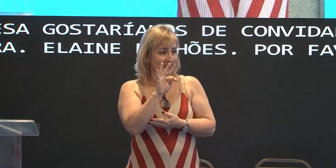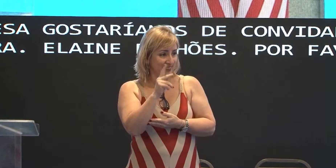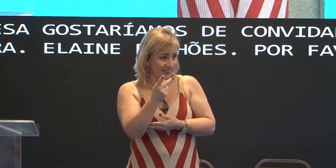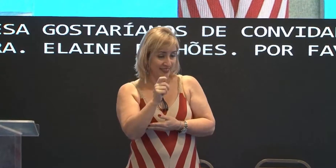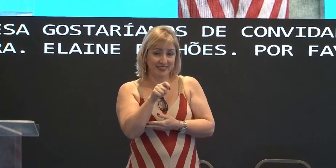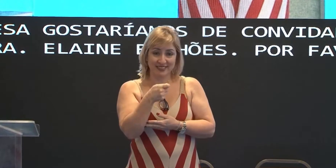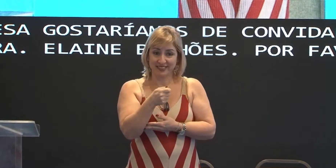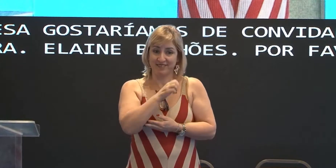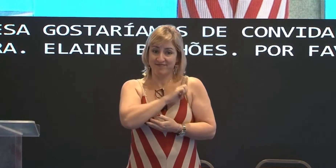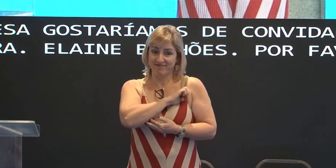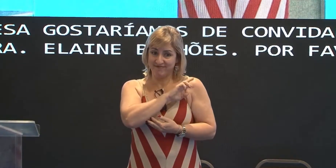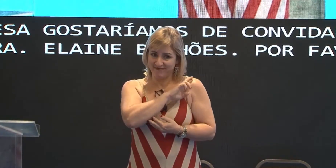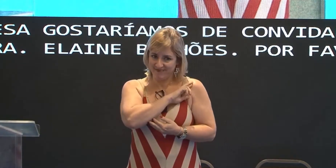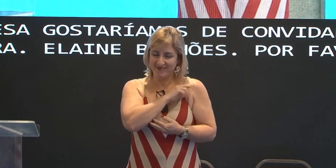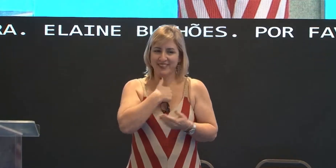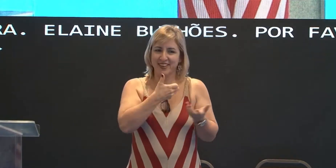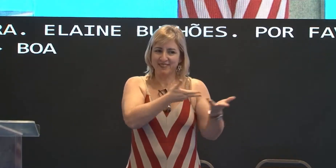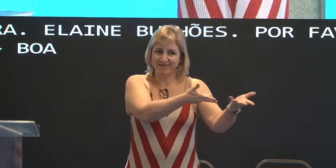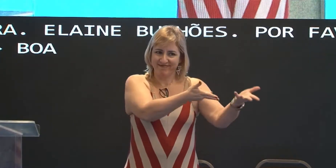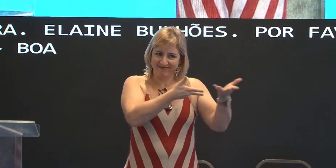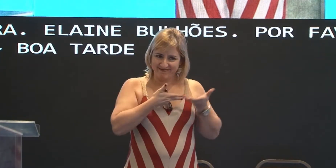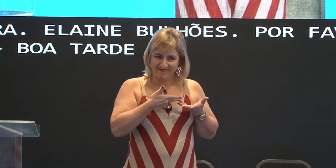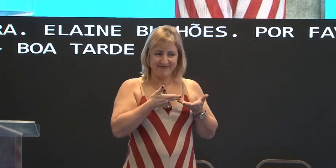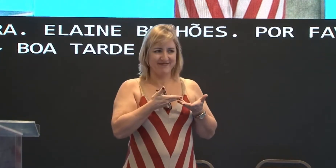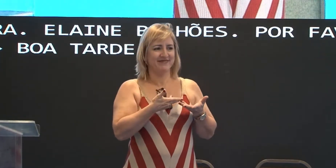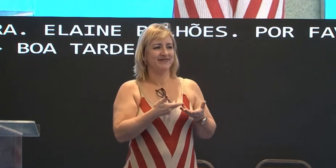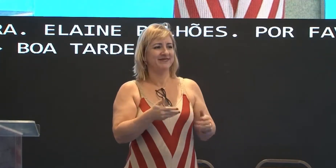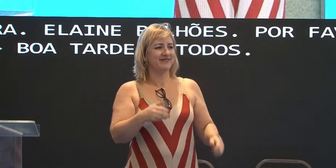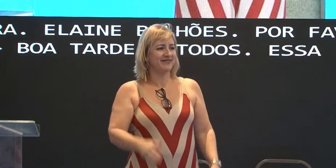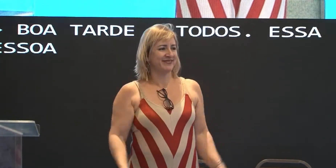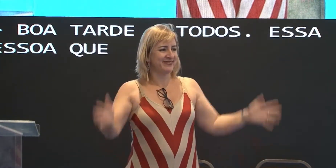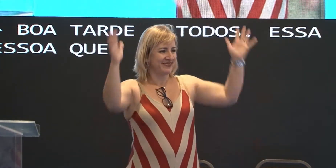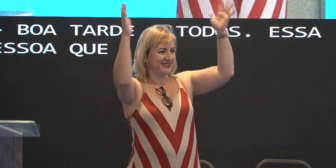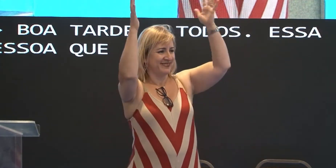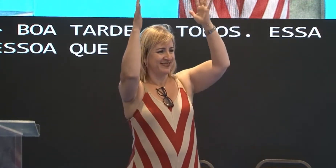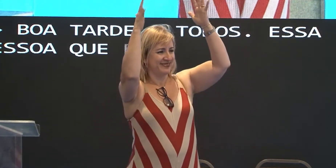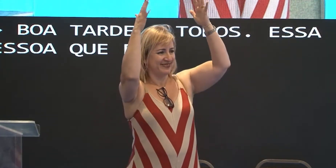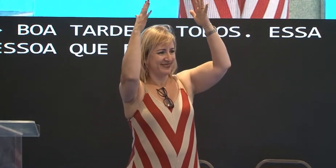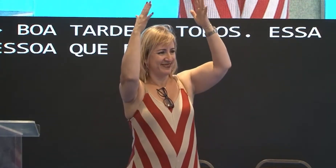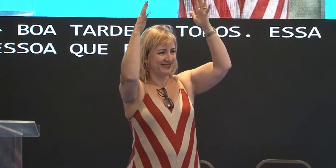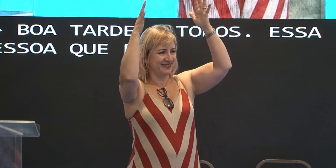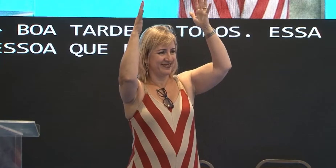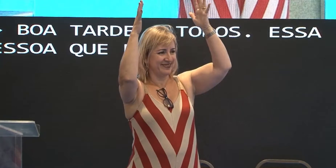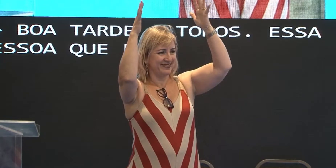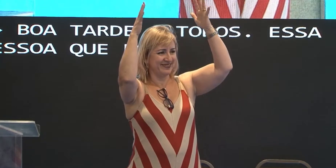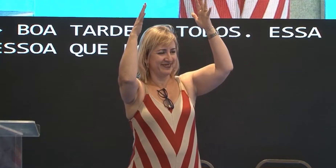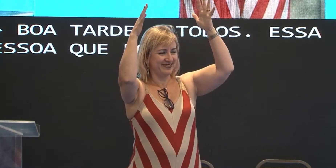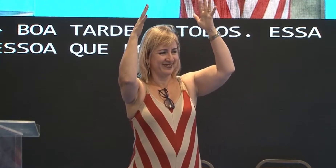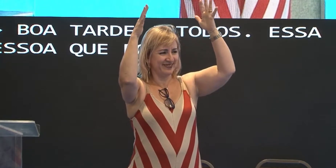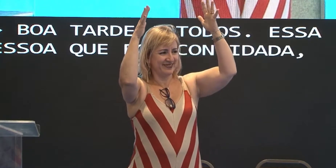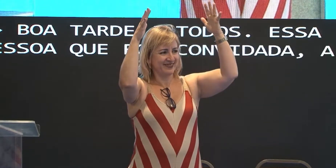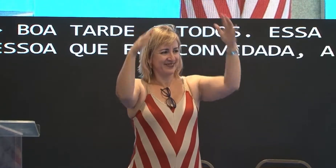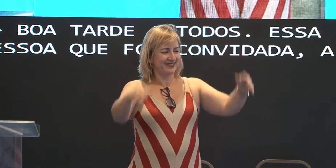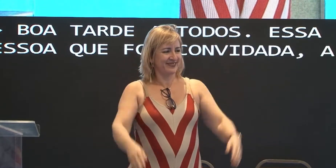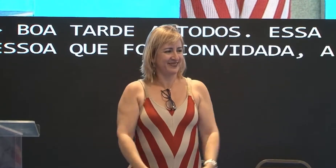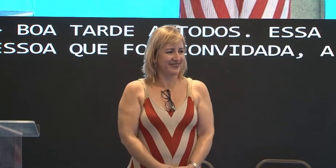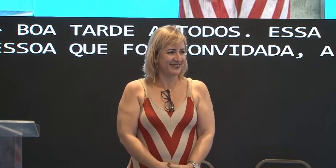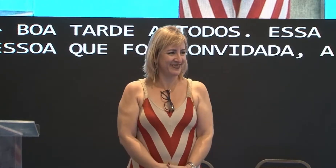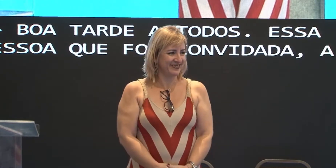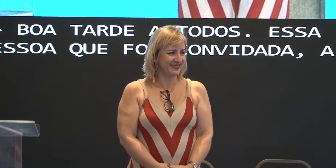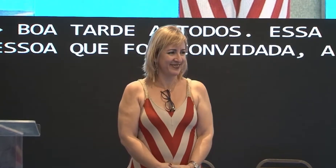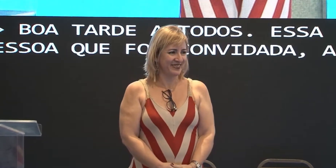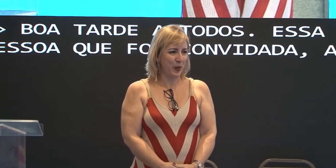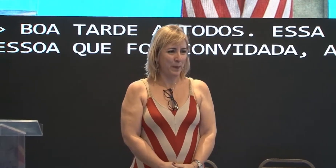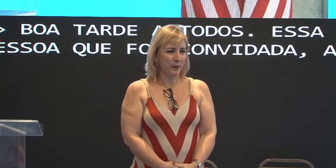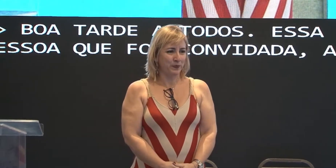Essa pessoa que foi convidada, a senhora Edith, ela gostaria de convidá-la agora para poder profanar a sua palestra.